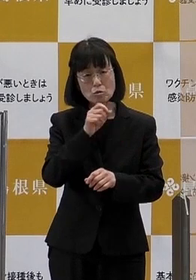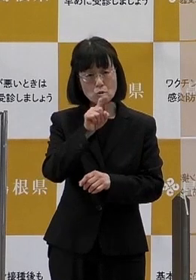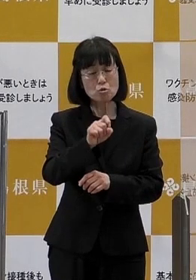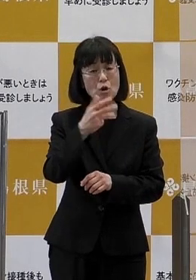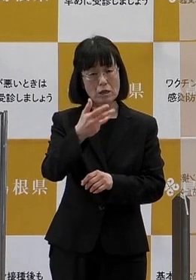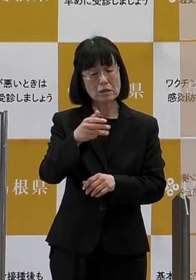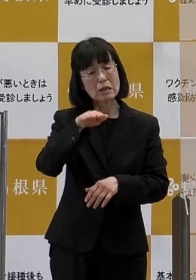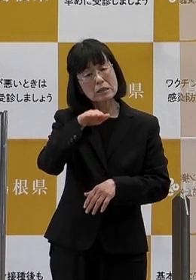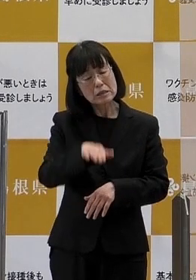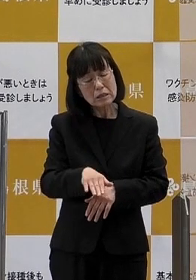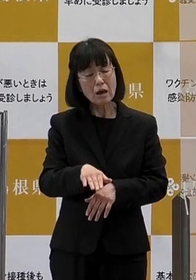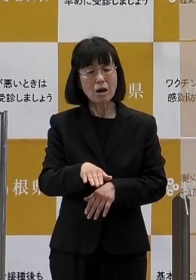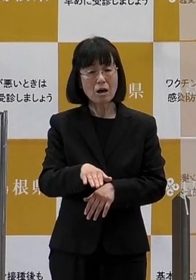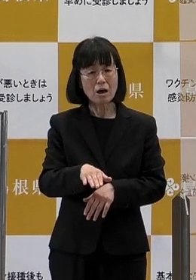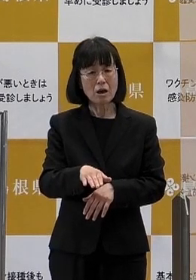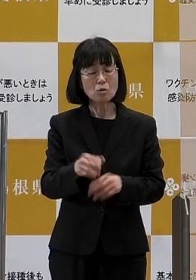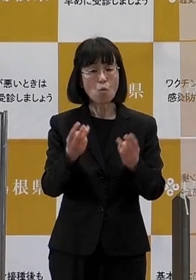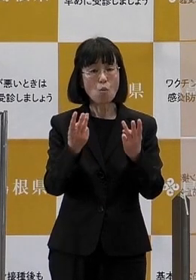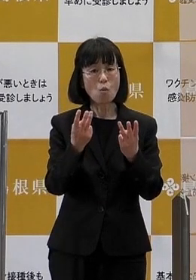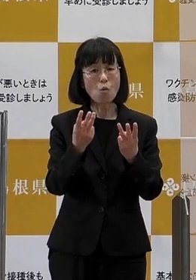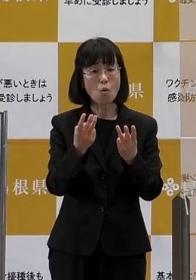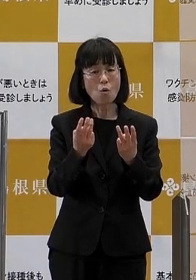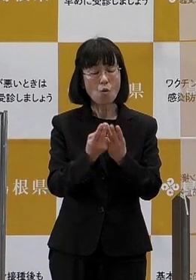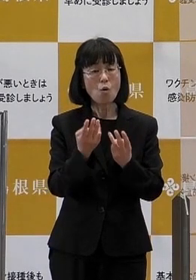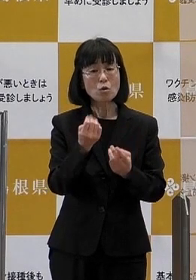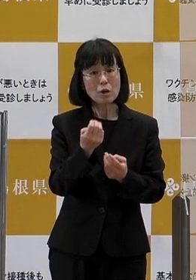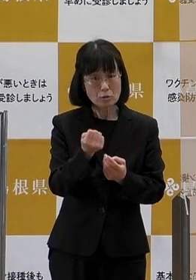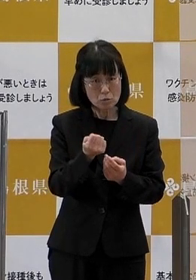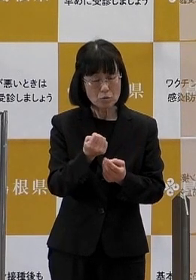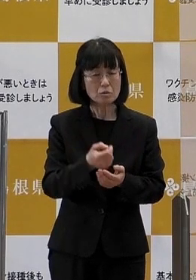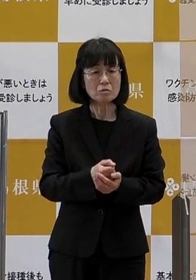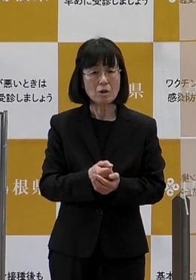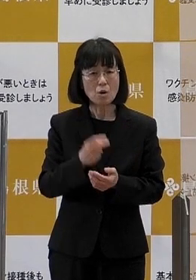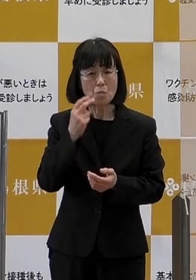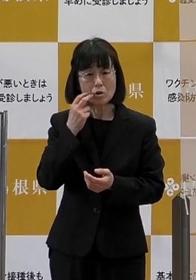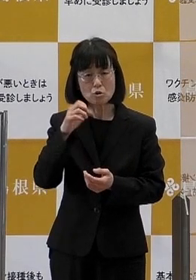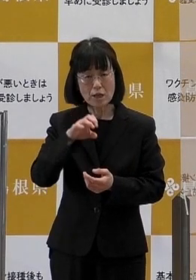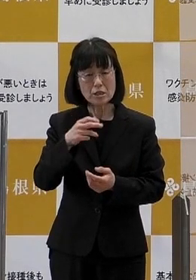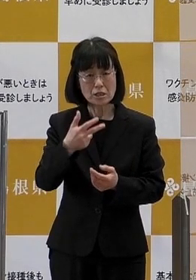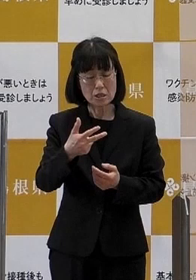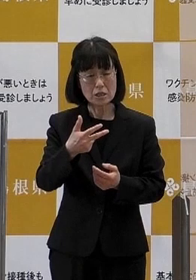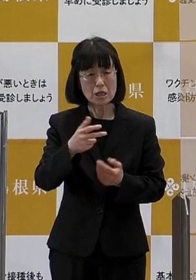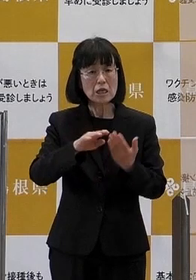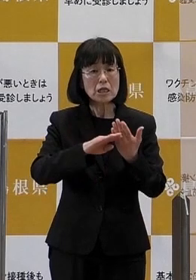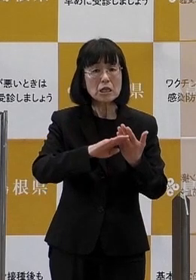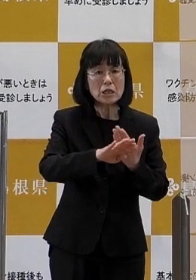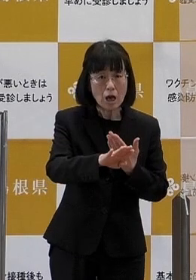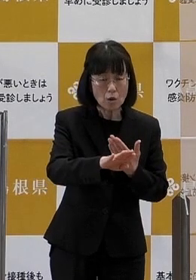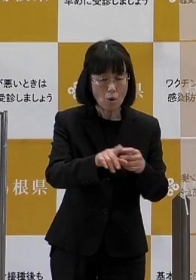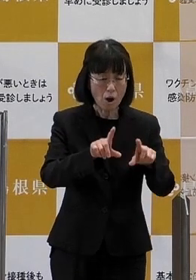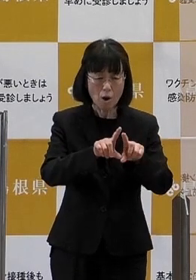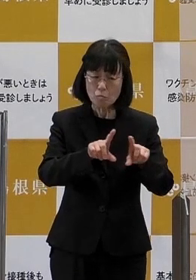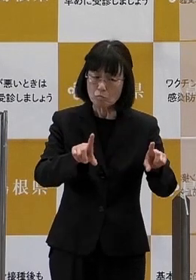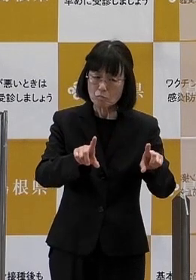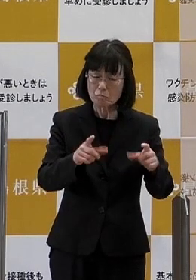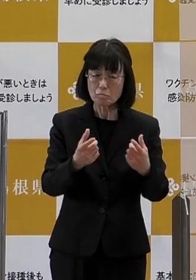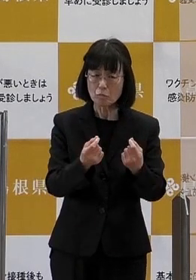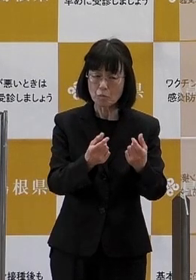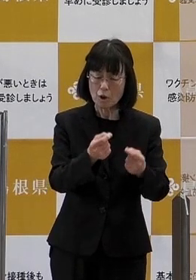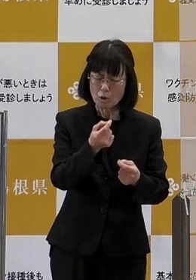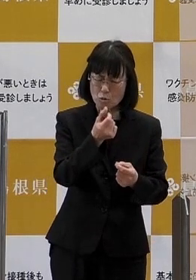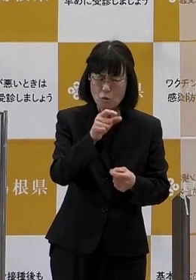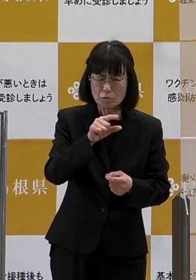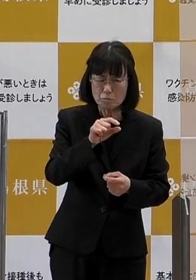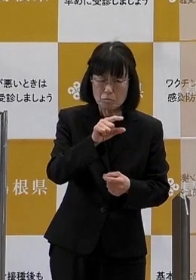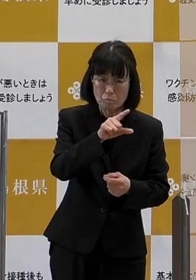の数字は、松江市以外の数字はまあほぼ横ばいまたは微増で